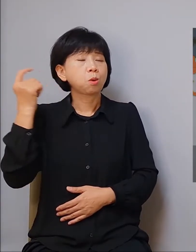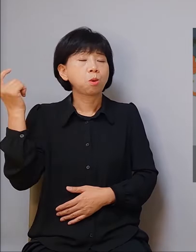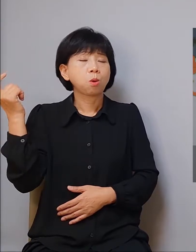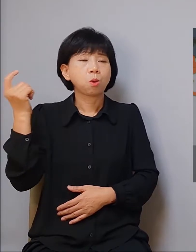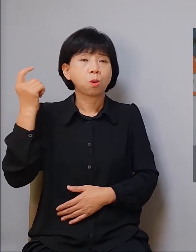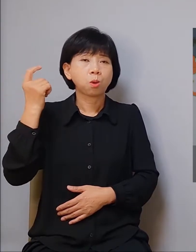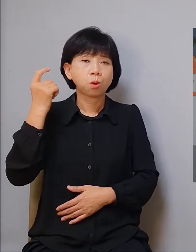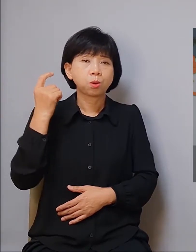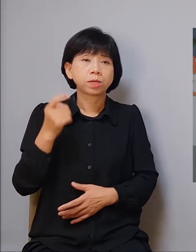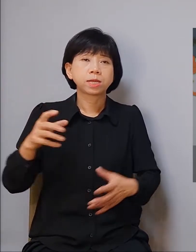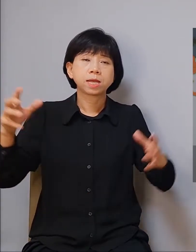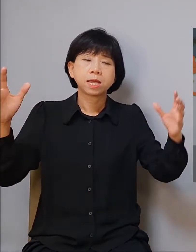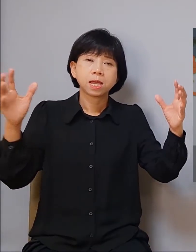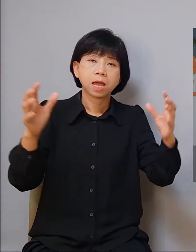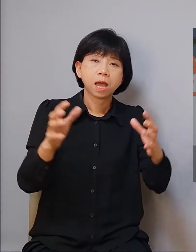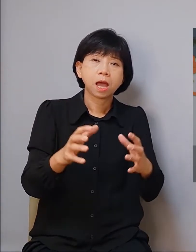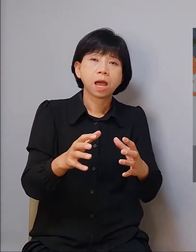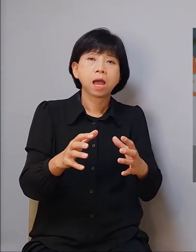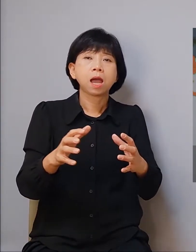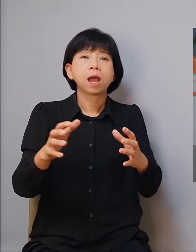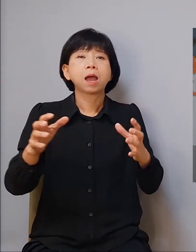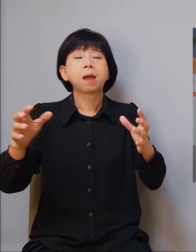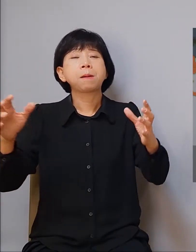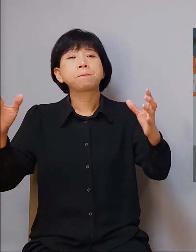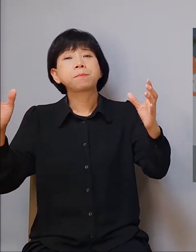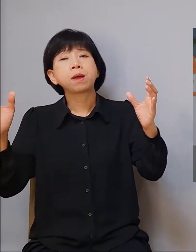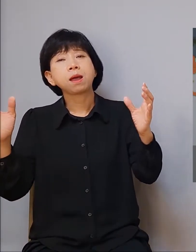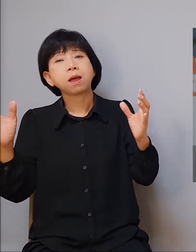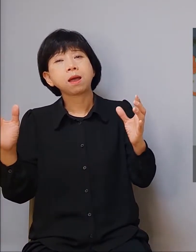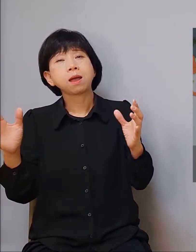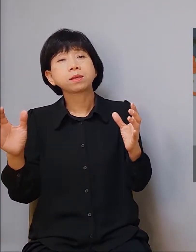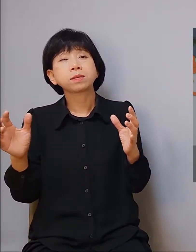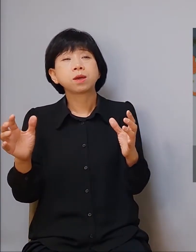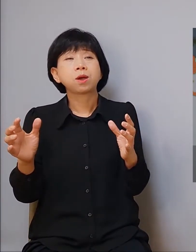천사 소리